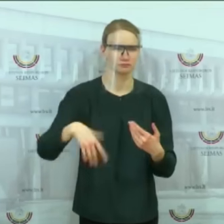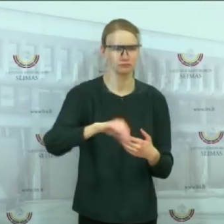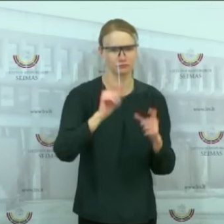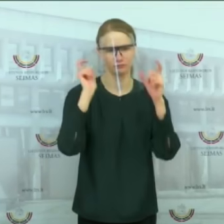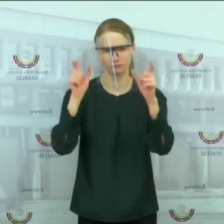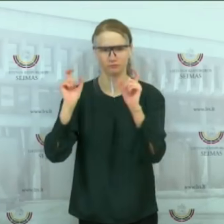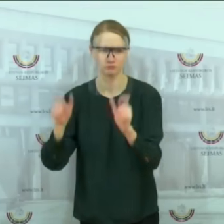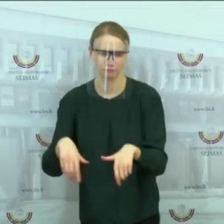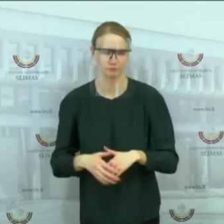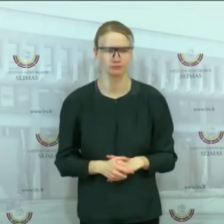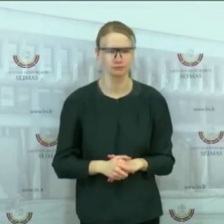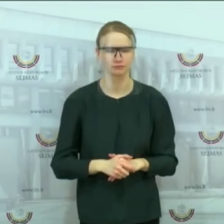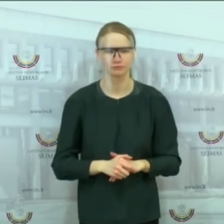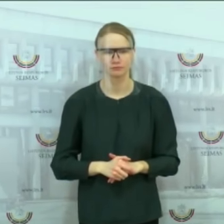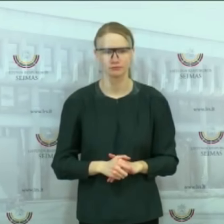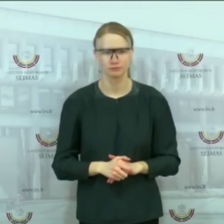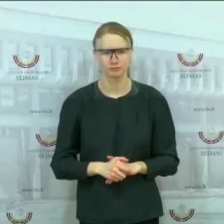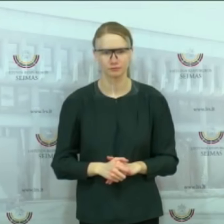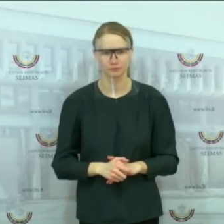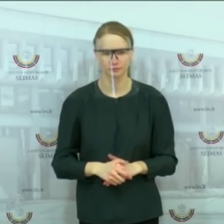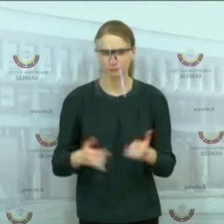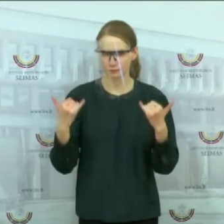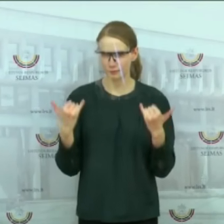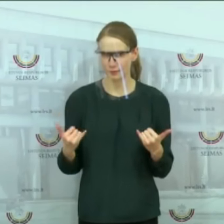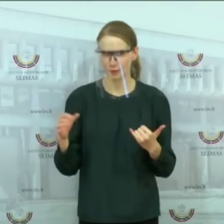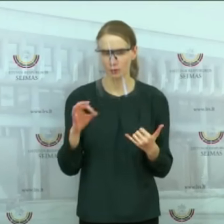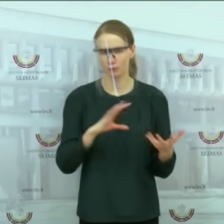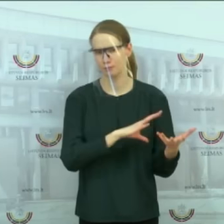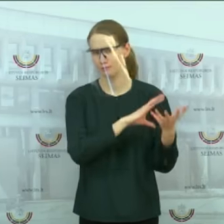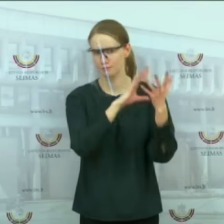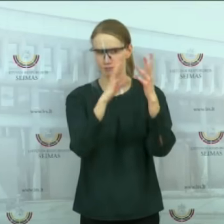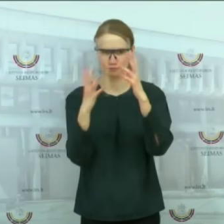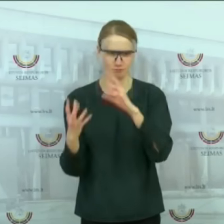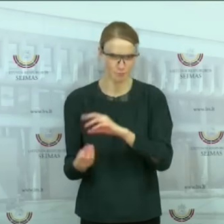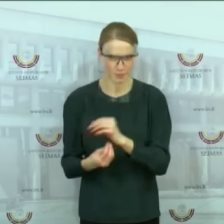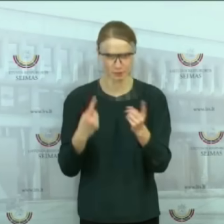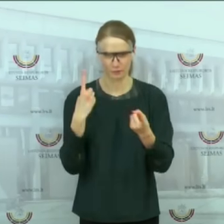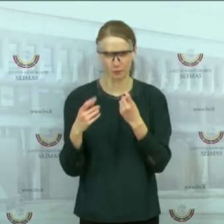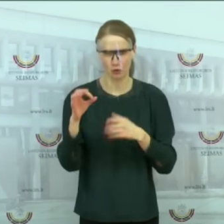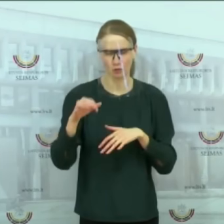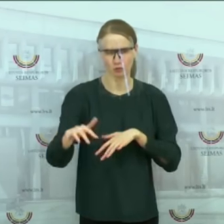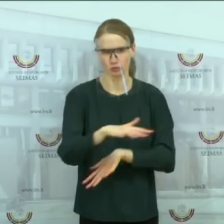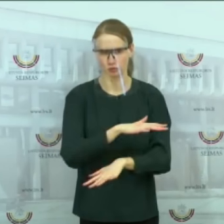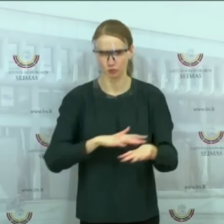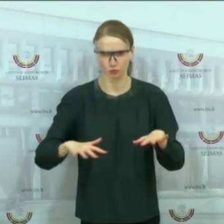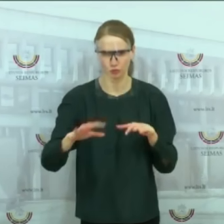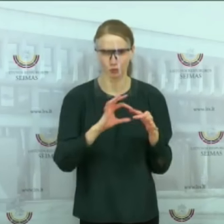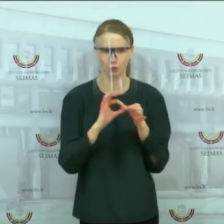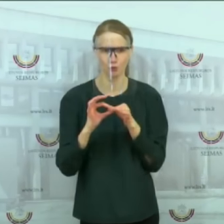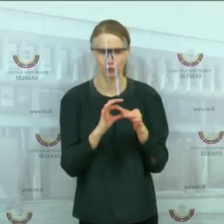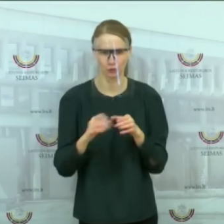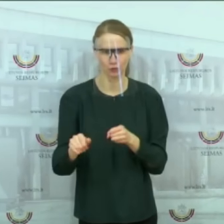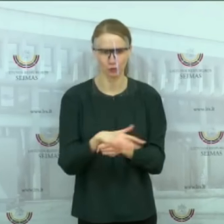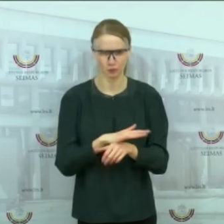tiesiog užbaigtas. Dabar kalbant bendrai apie situaciją susijusią su